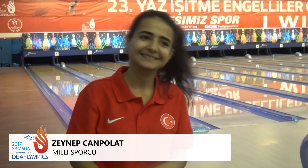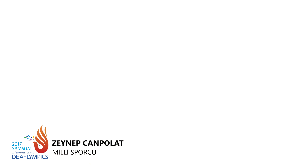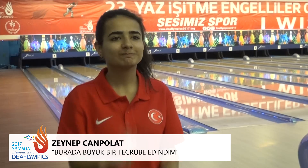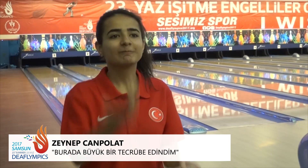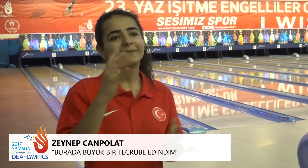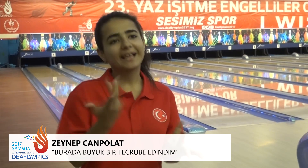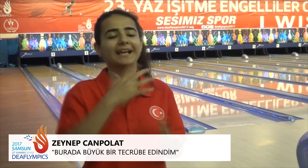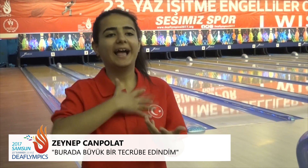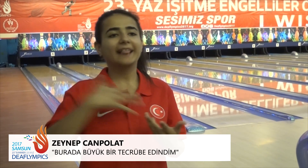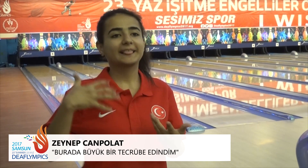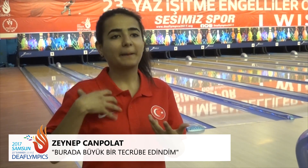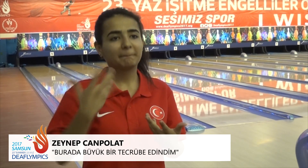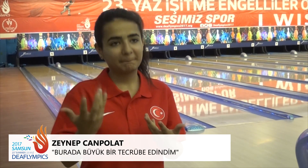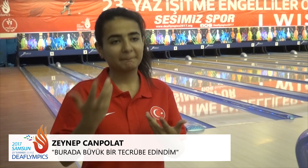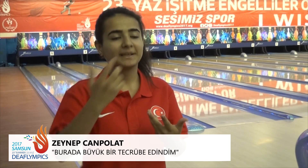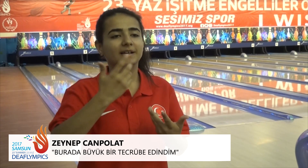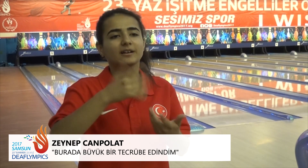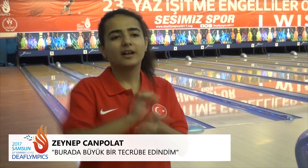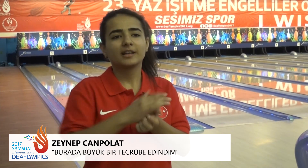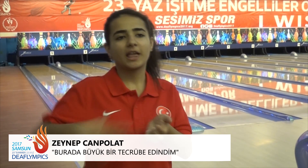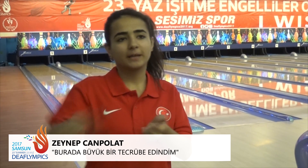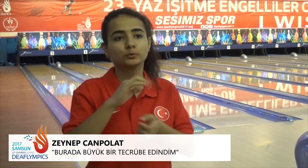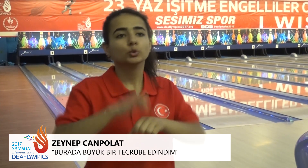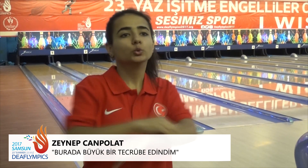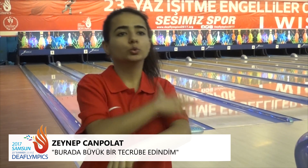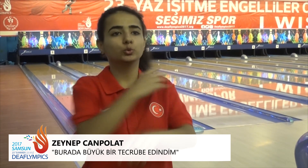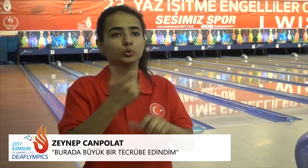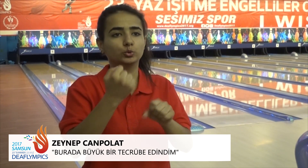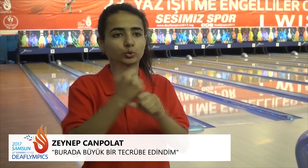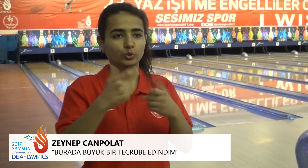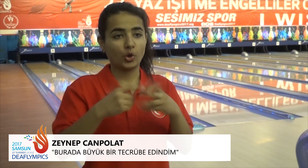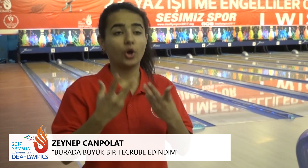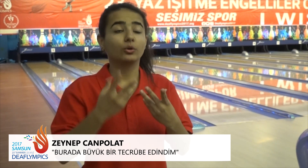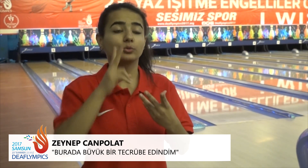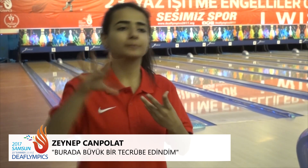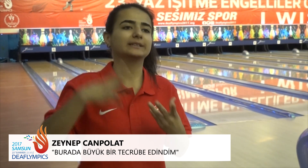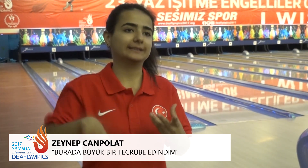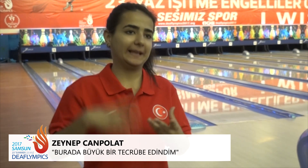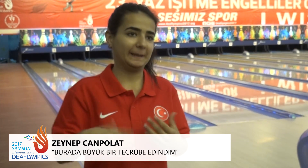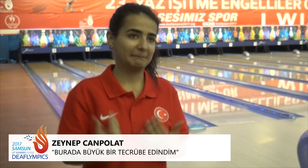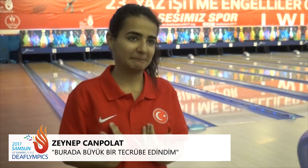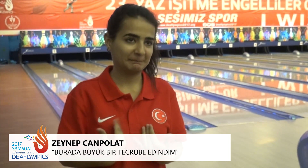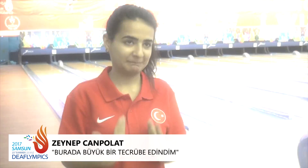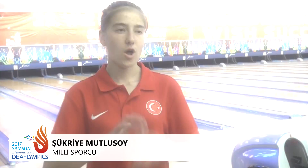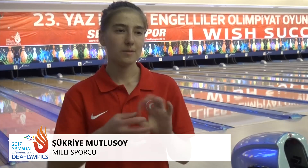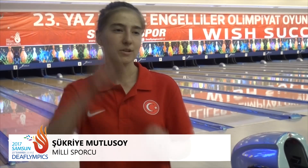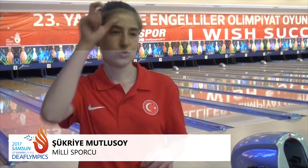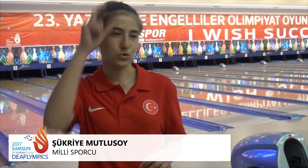Bu organizasyonda yer alarak büyük bir tecrübe edindim. Bowling'i bırakmayı hiç